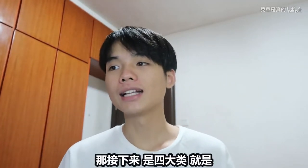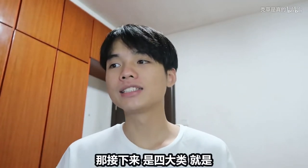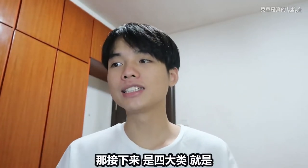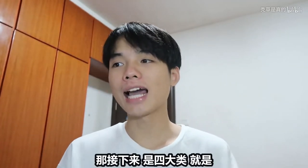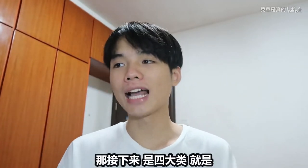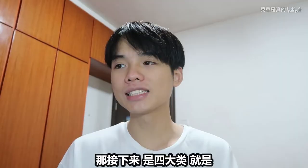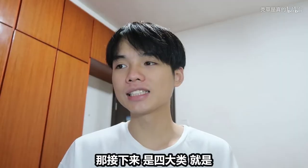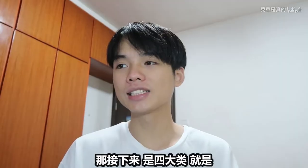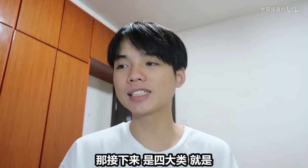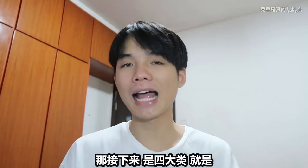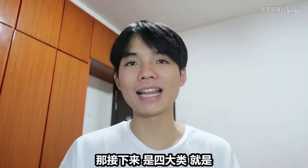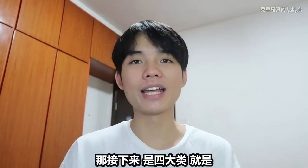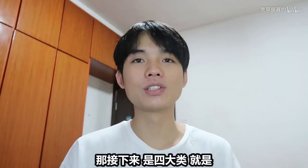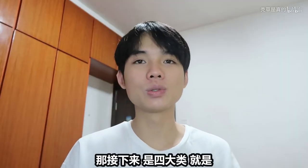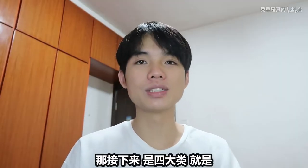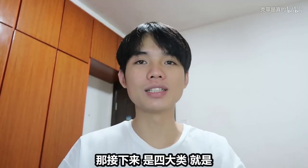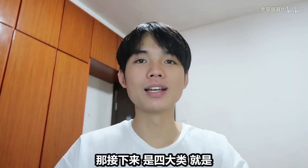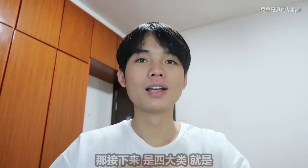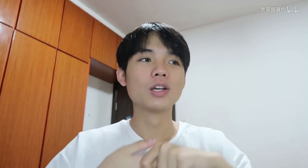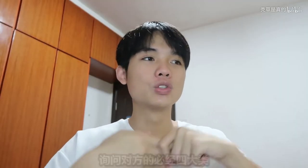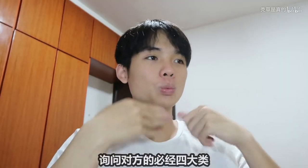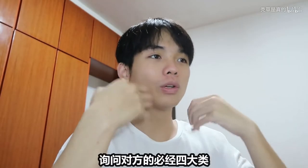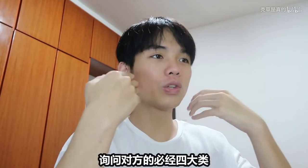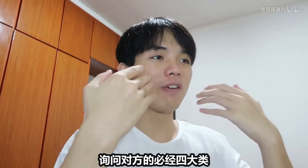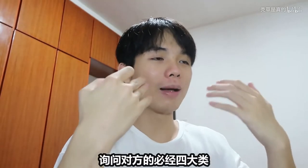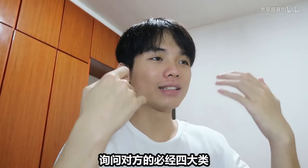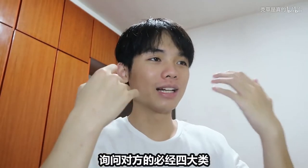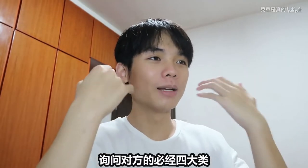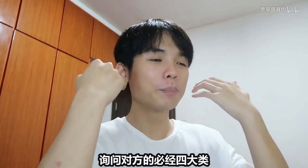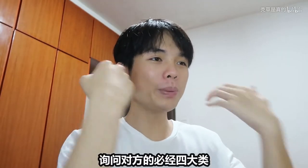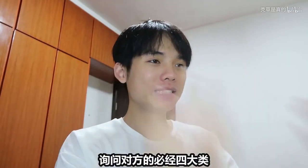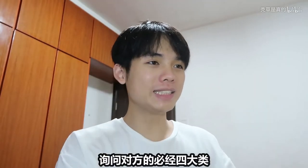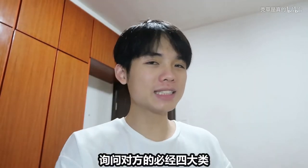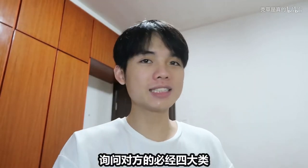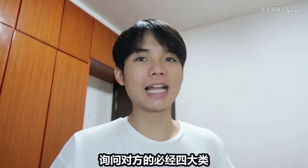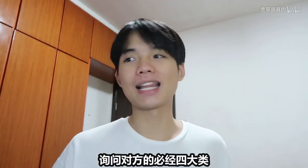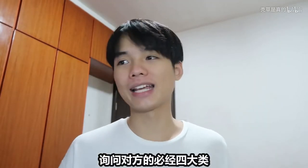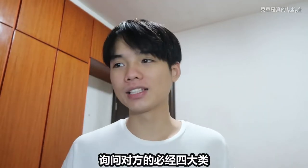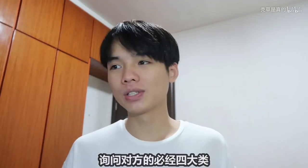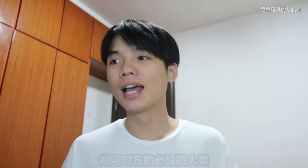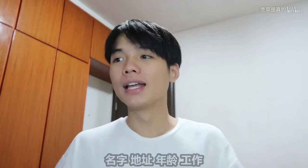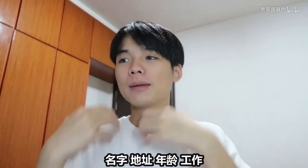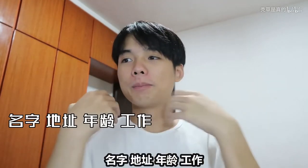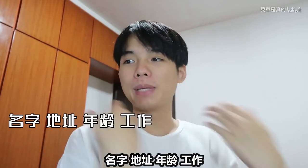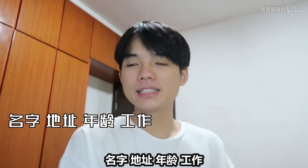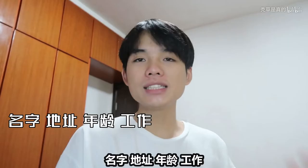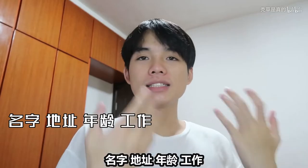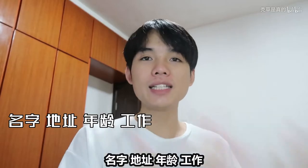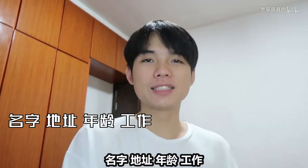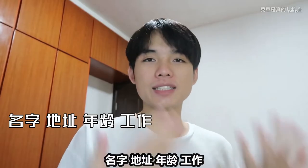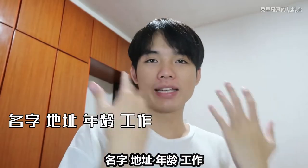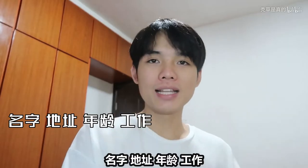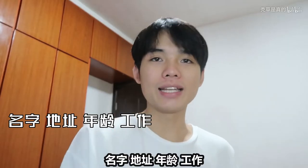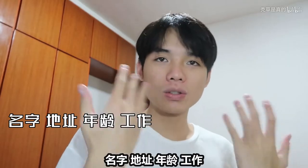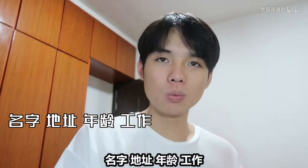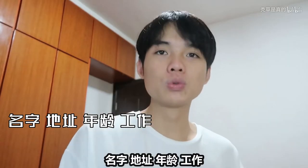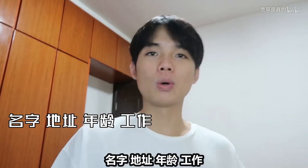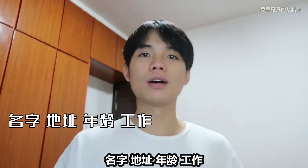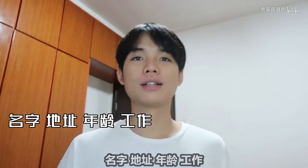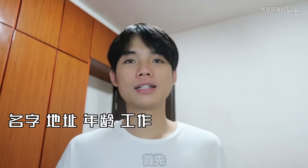接下来是四大类，就是询问对方的必经四大类：名字、地址、年龄、工作。